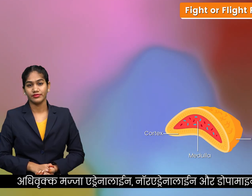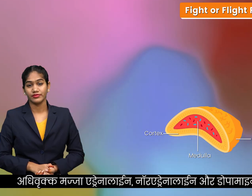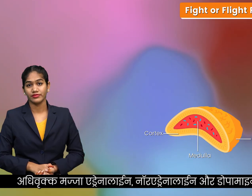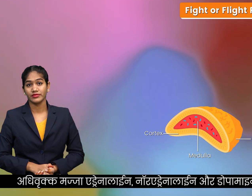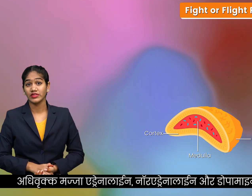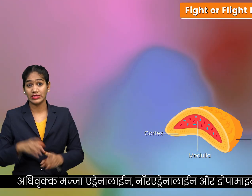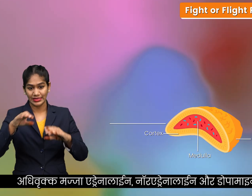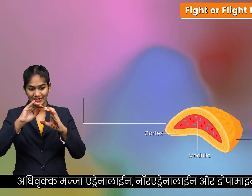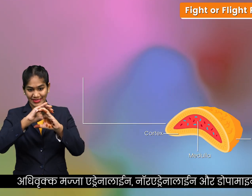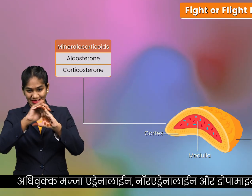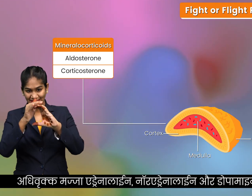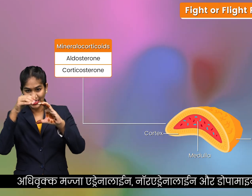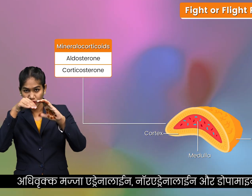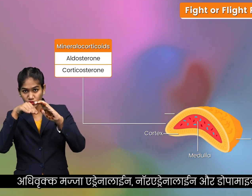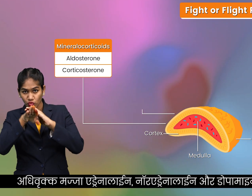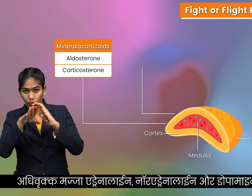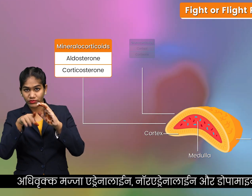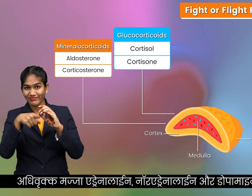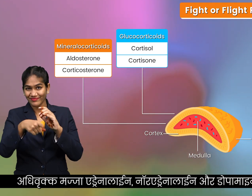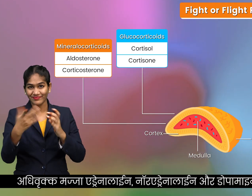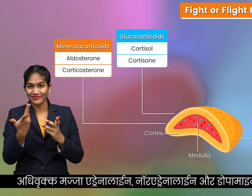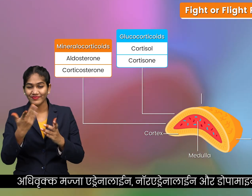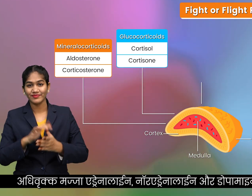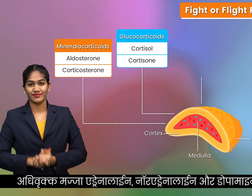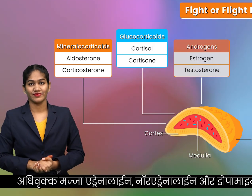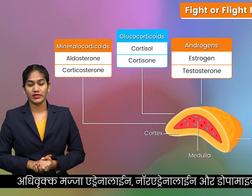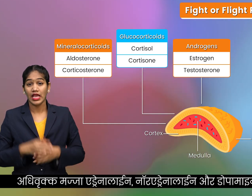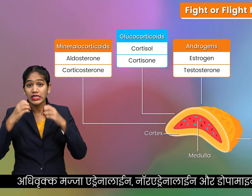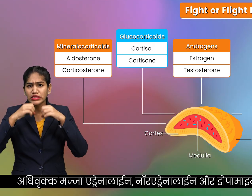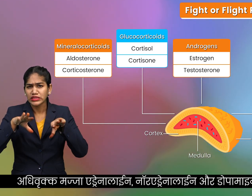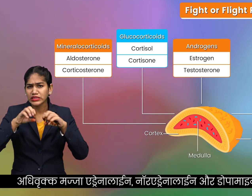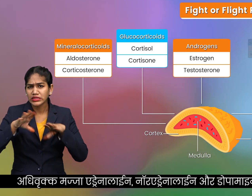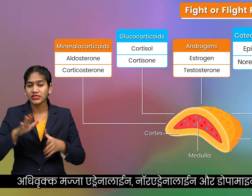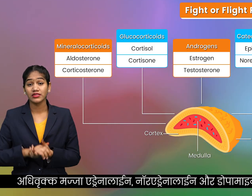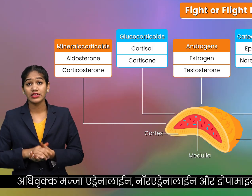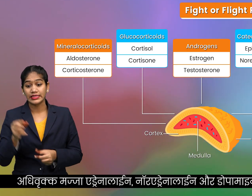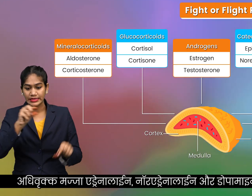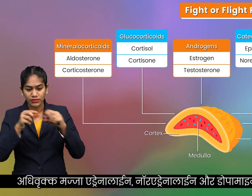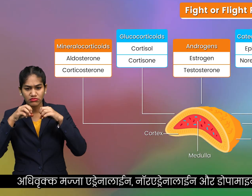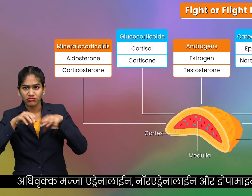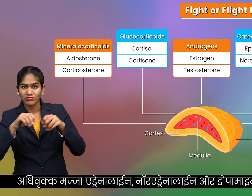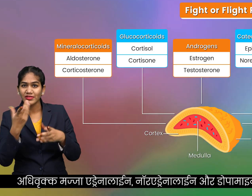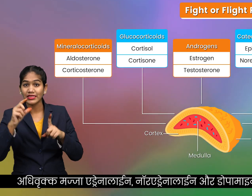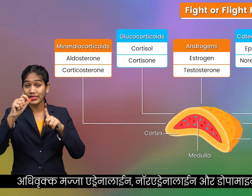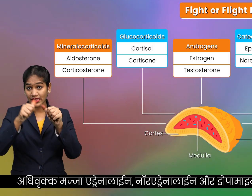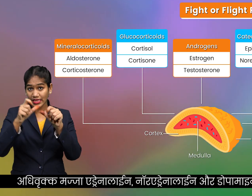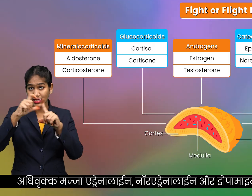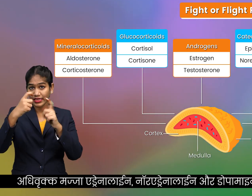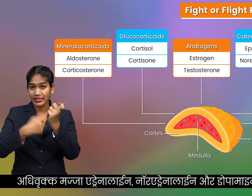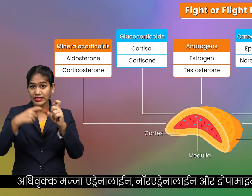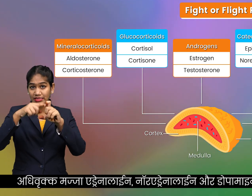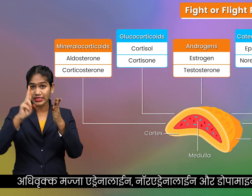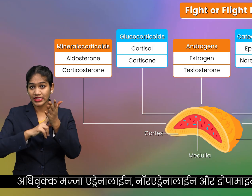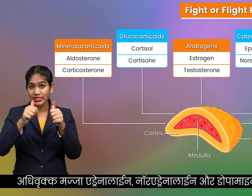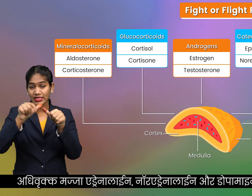अधिवृक्क मज्जा एड्रेनलिन, नॉरएड्रेनालिन और डोपामाइन को स्रावित